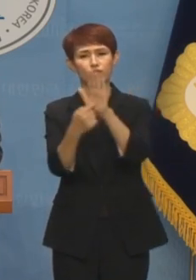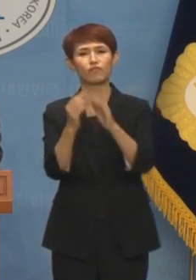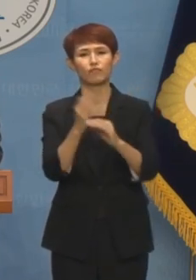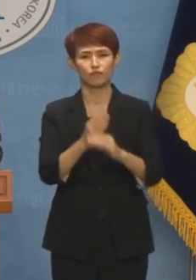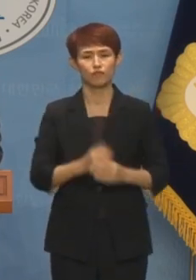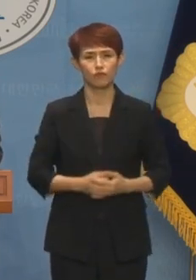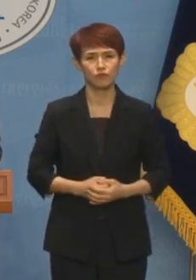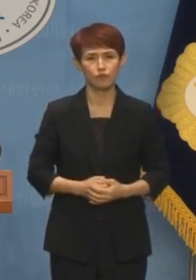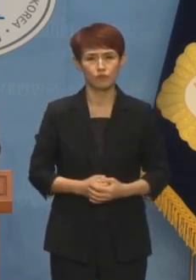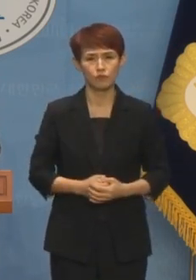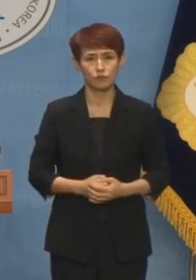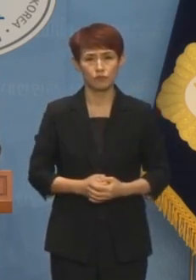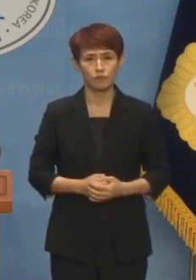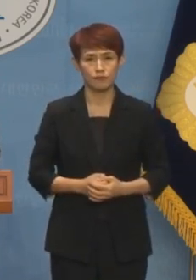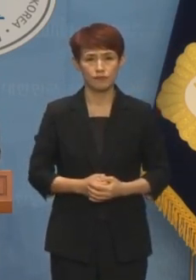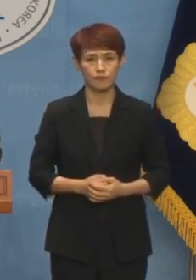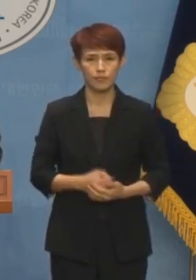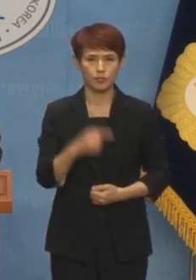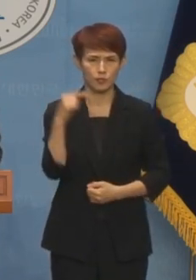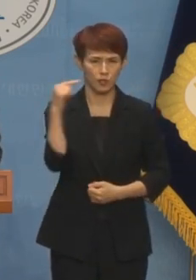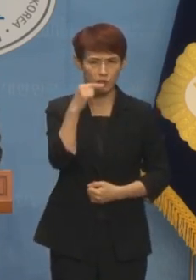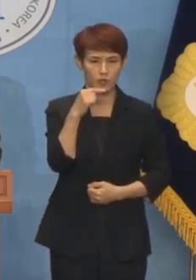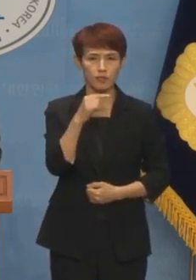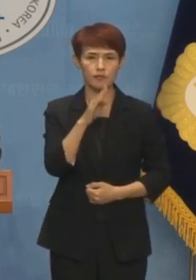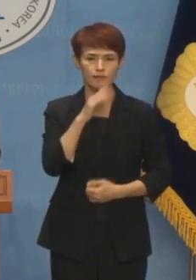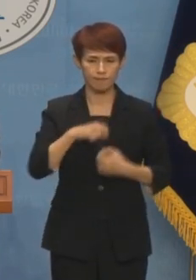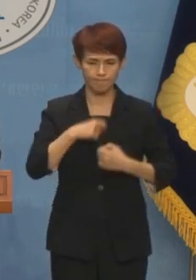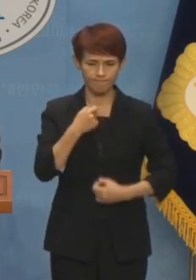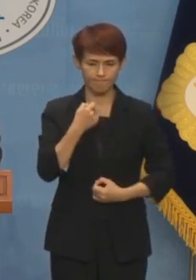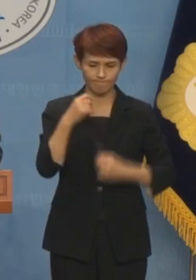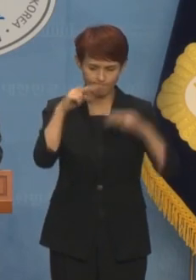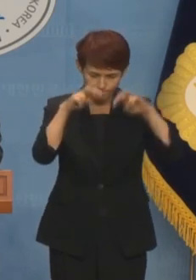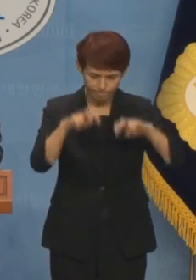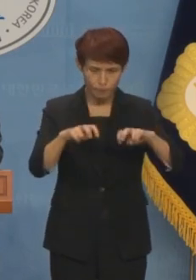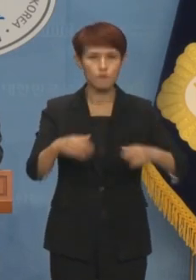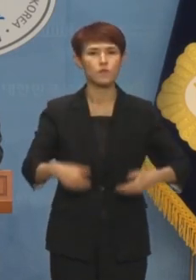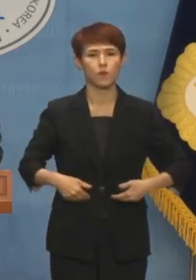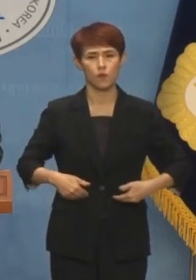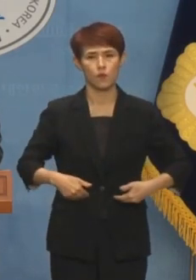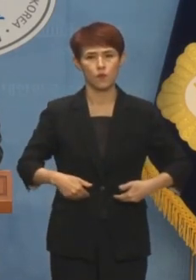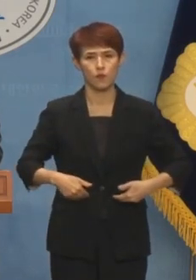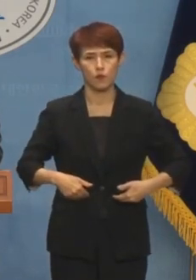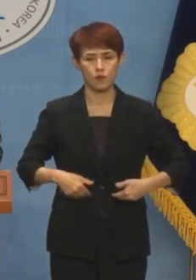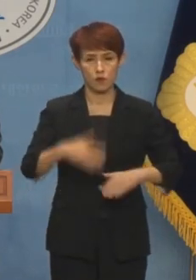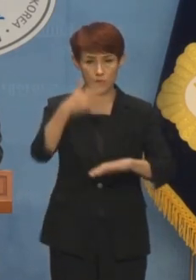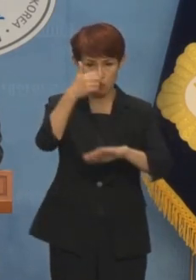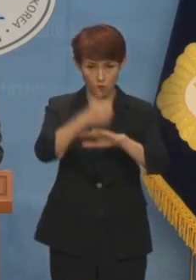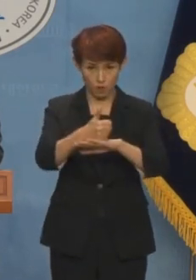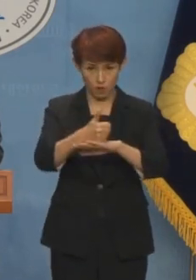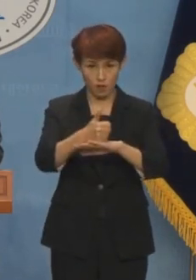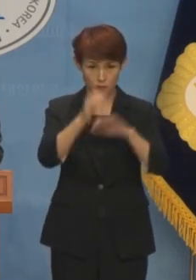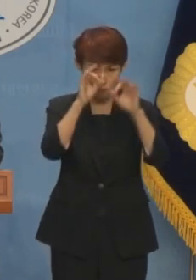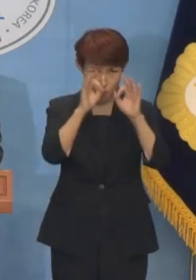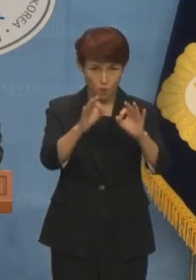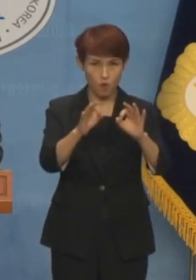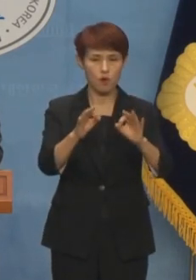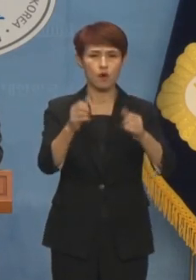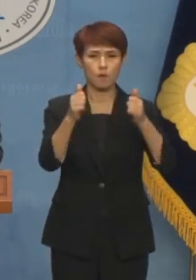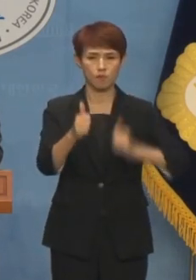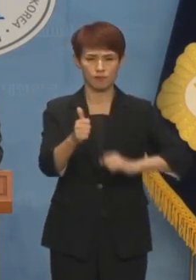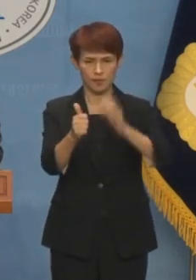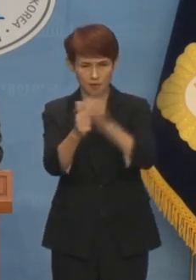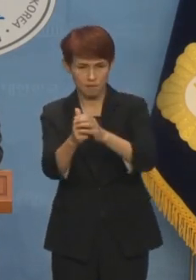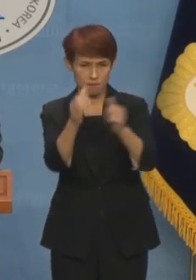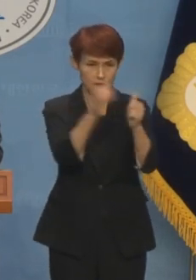있습니다. 여기에 대해서 철저한 진상 규명이 필요한 것이고, 진상 규명 결과에 따라 법적 책임을 져야 될